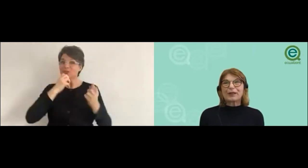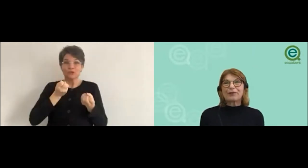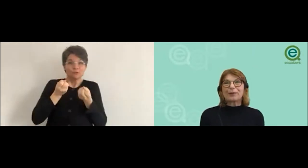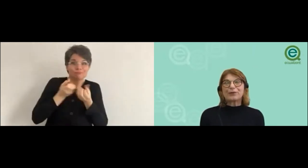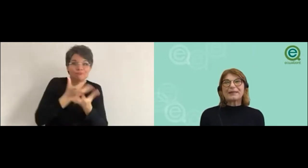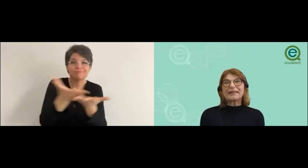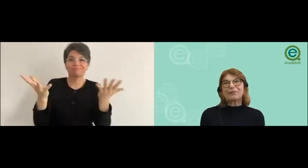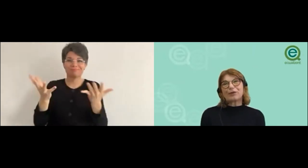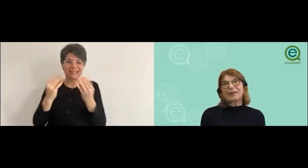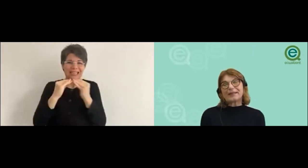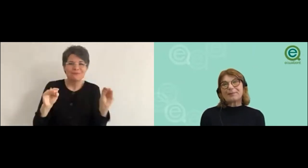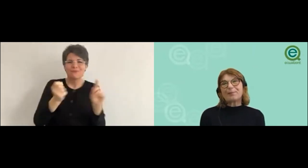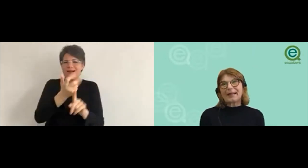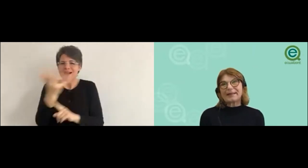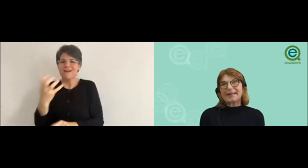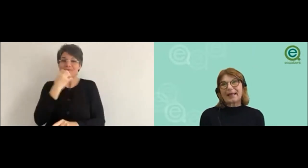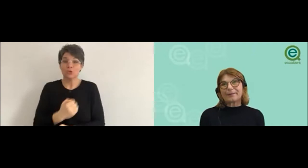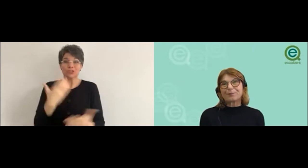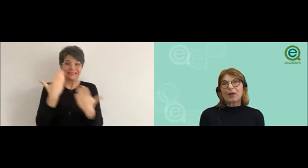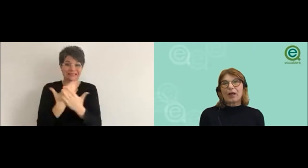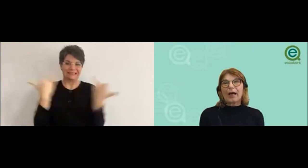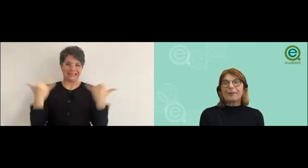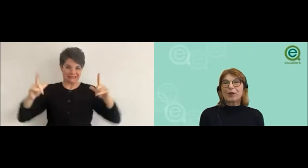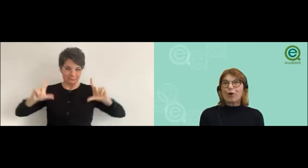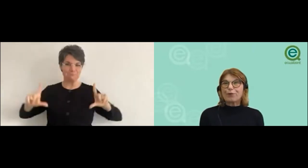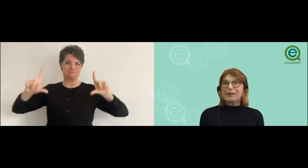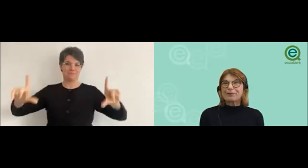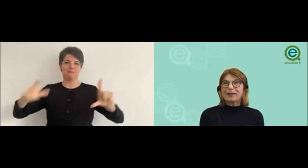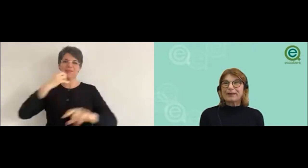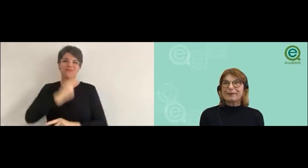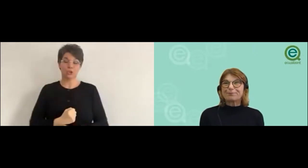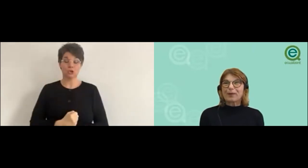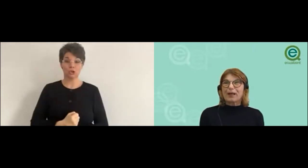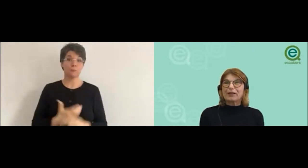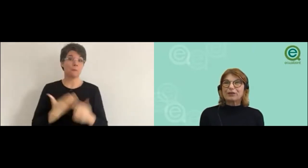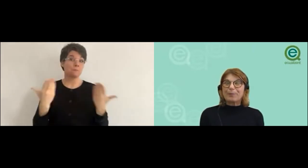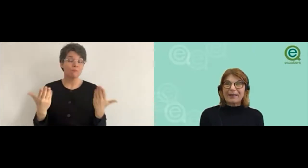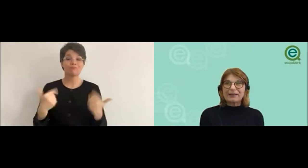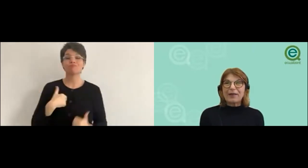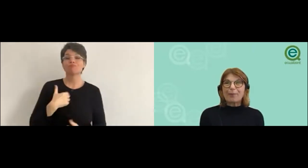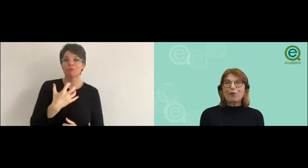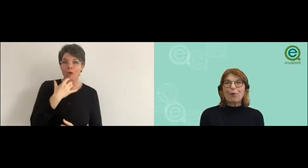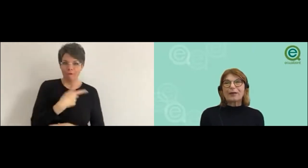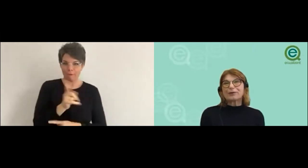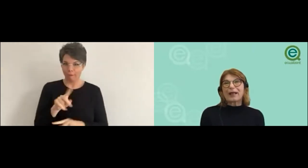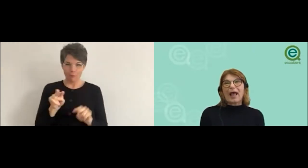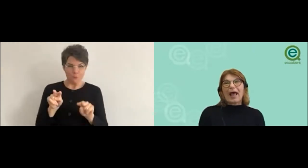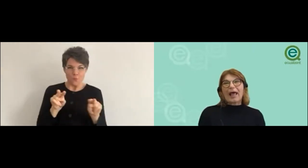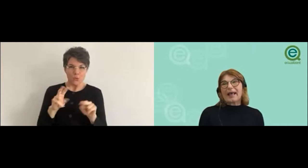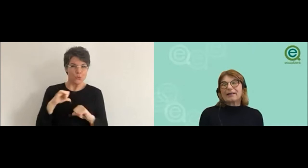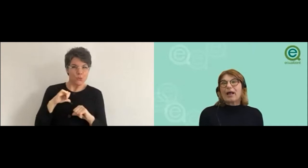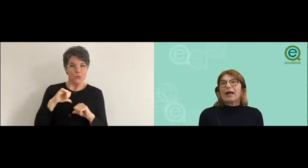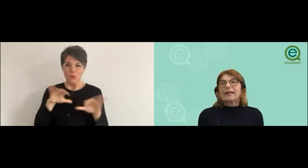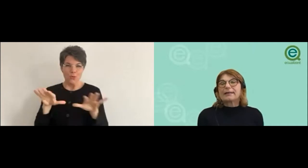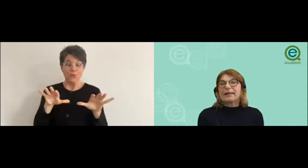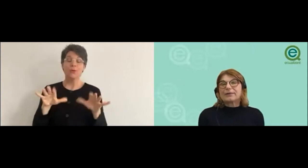unsere Informationen, das wollen wir in diesem Panel zeigen. Ich hoffe, es wird spannend. Wir haben vor, sozusagen